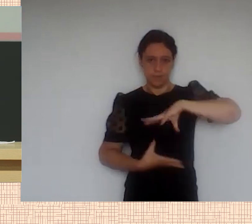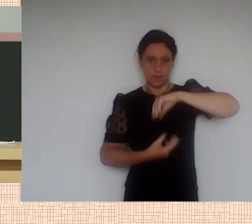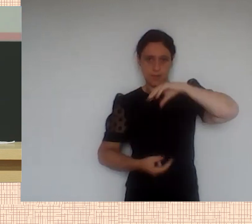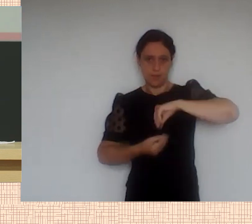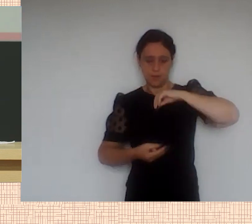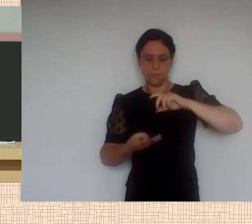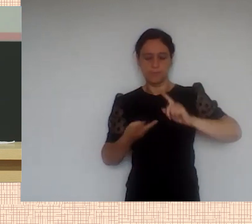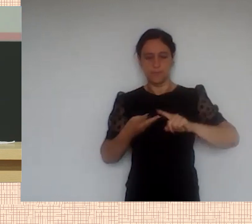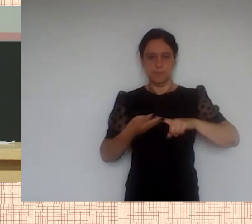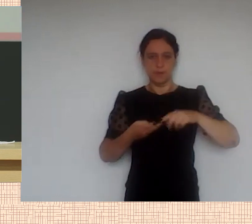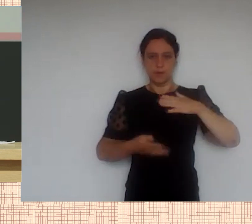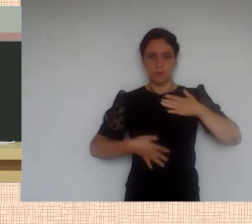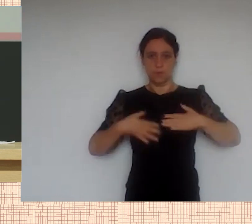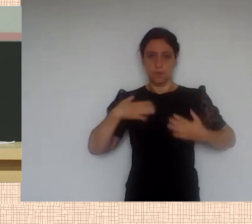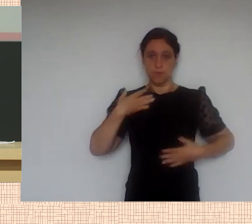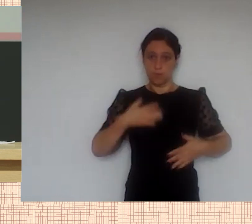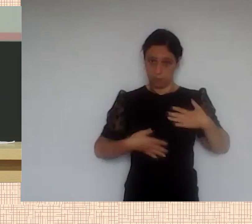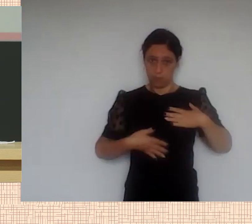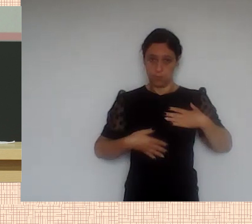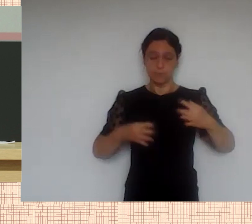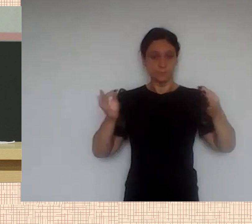alma, então temos o corpo.